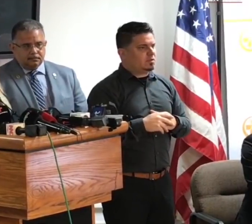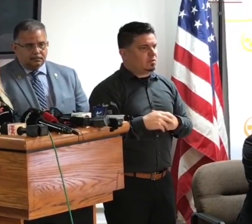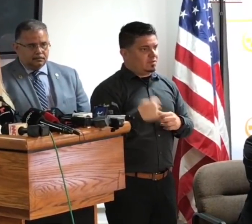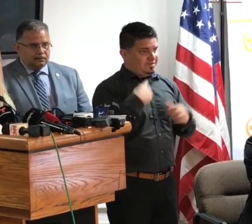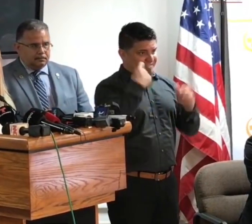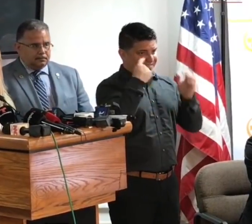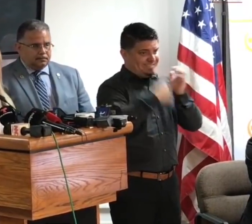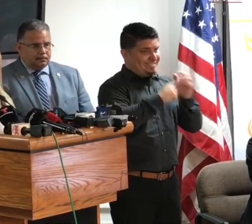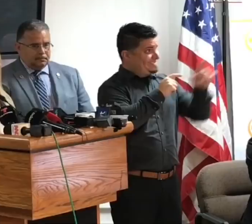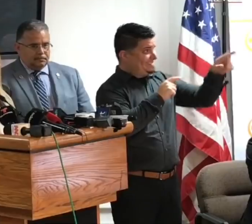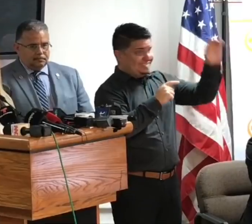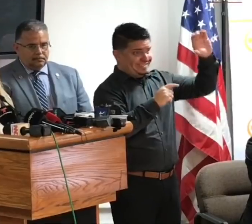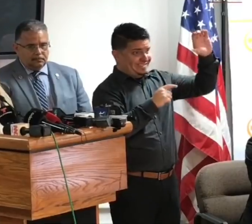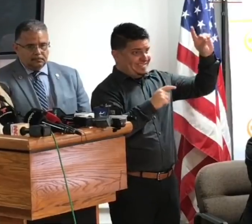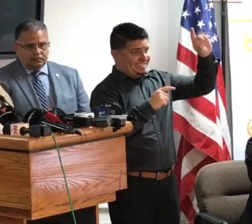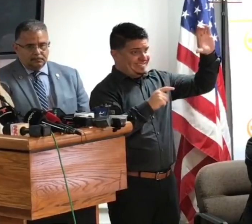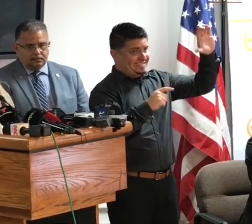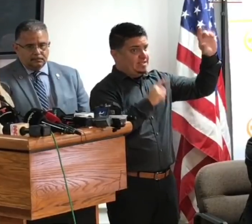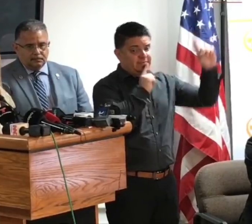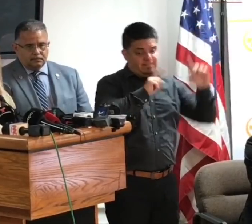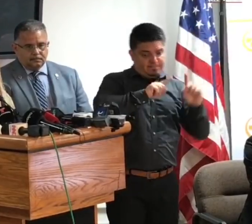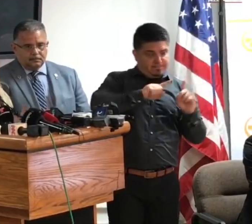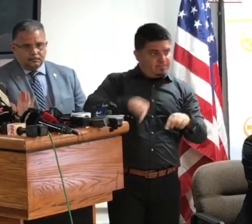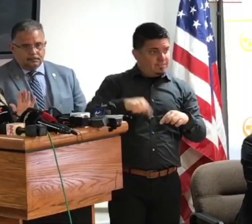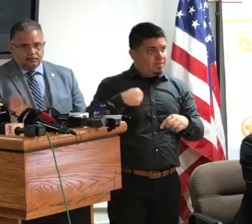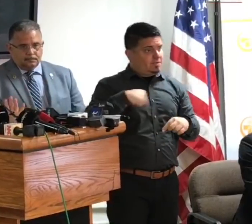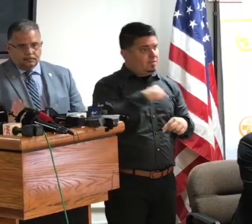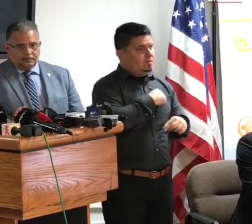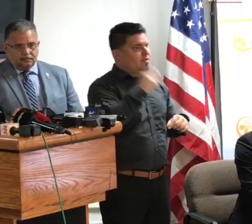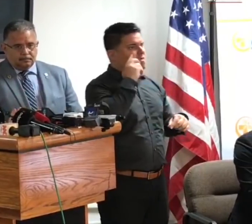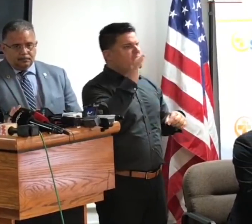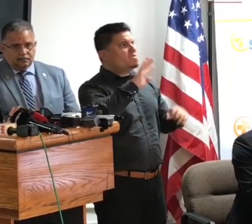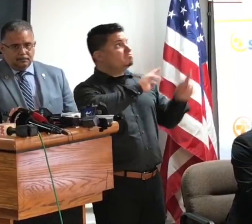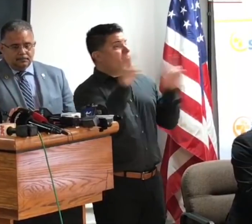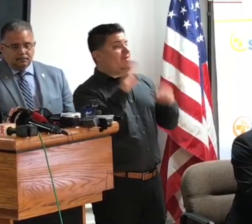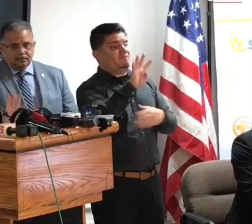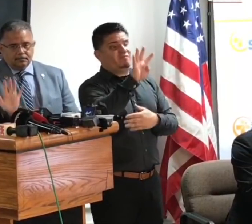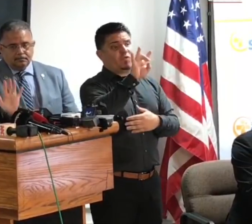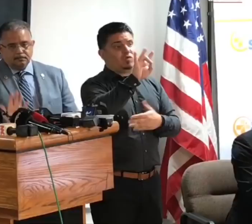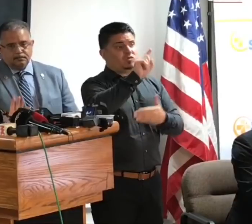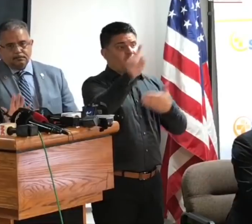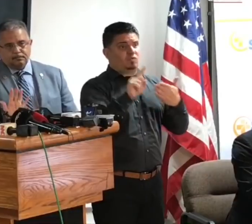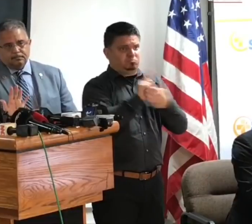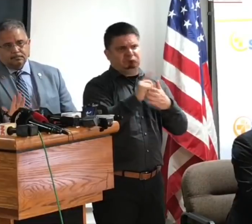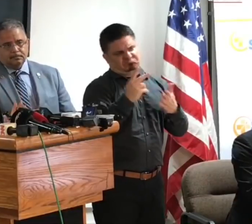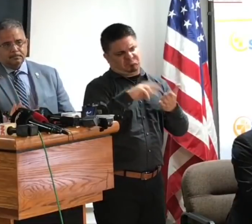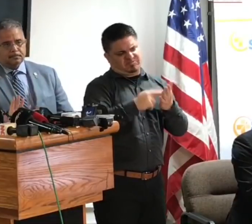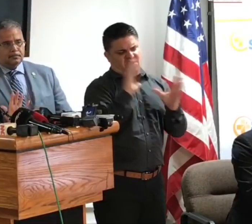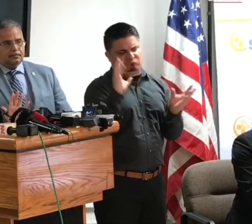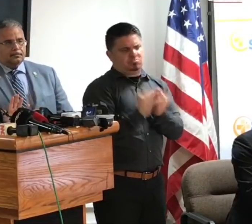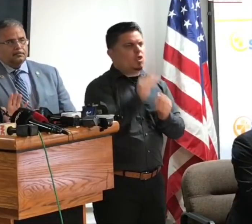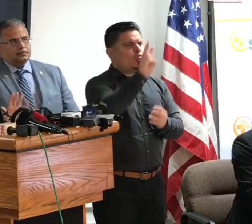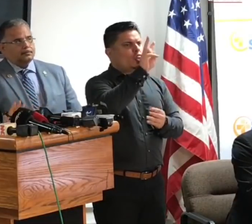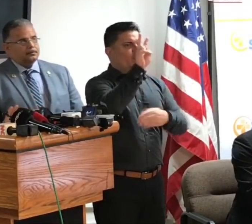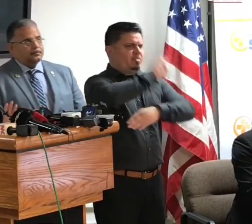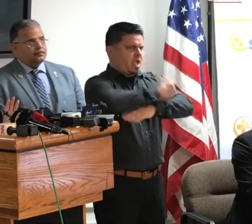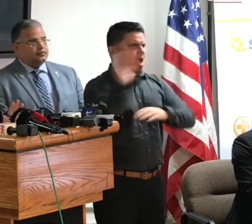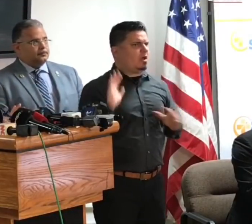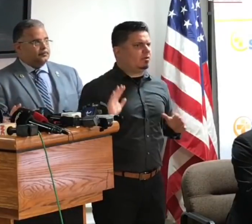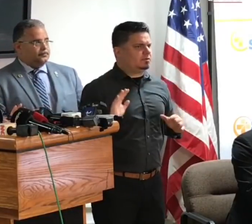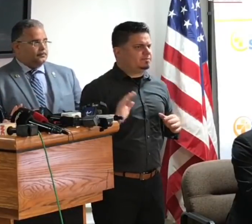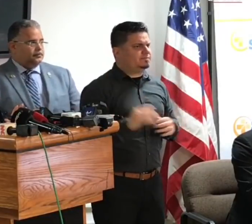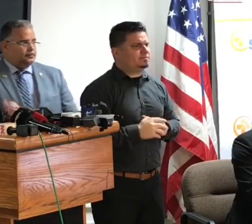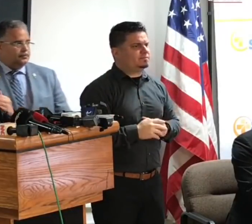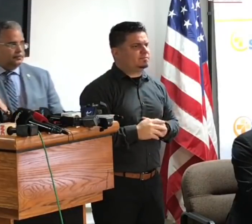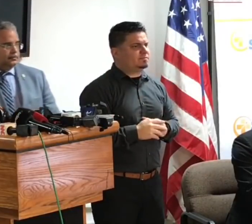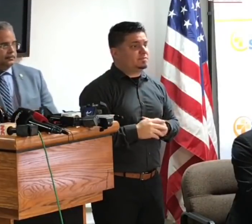CDC ha sido que la va a tener en 48 horas. Esto es sencillo. en estos lugares donde se aglutina mucha